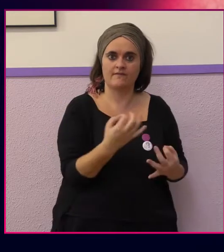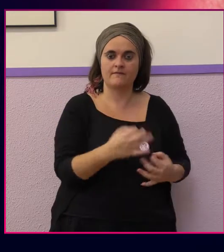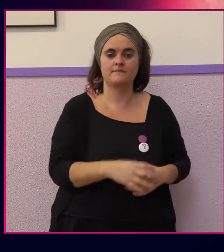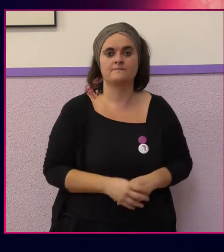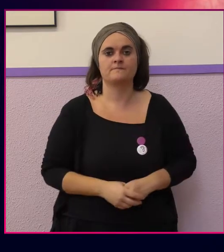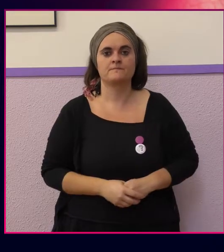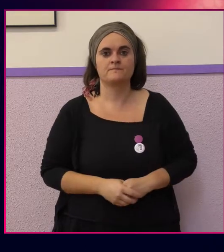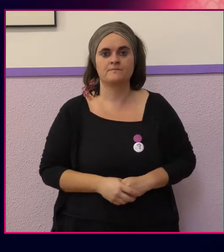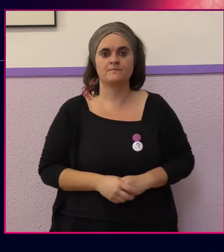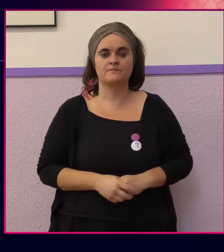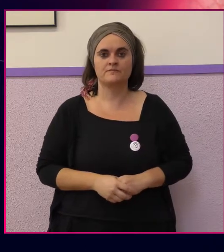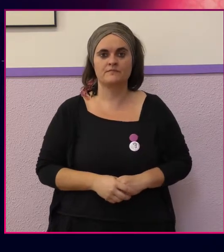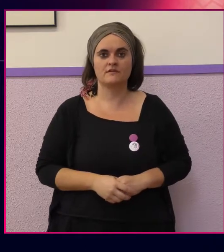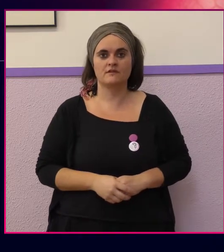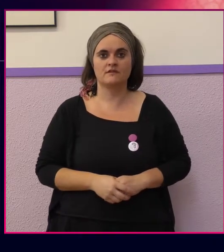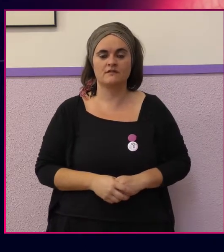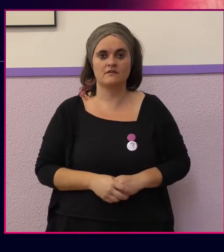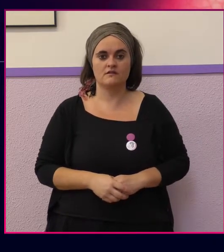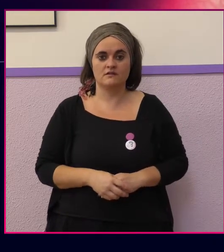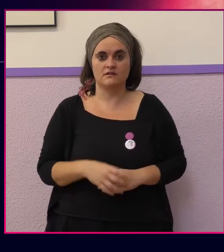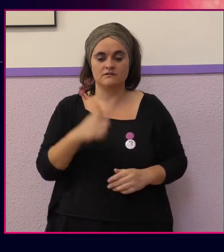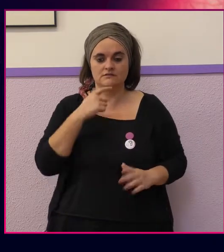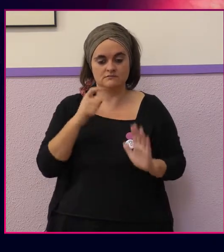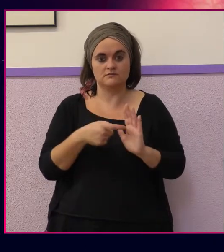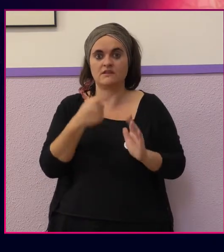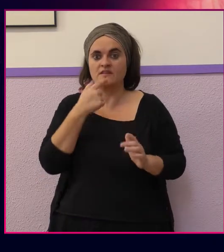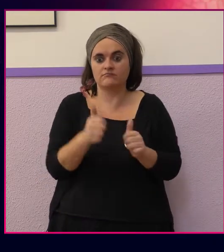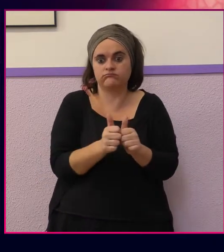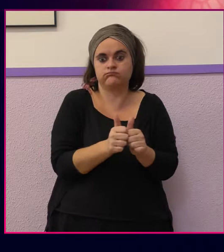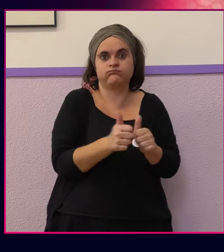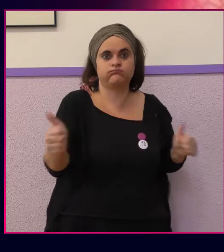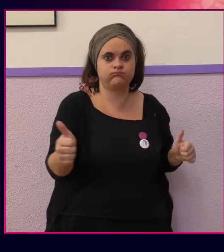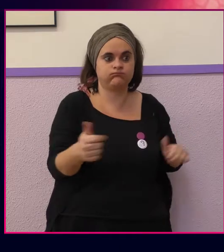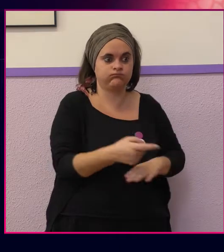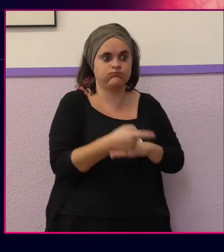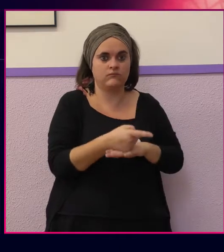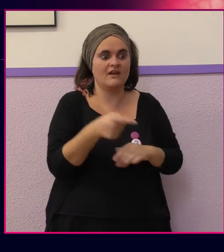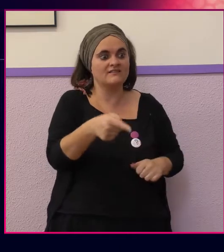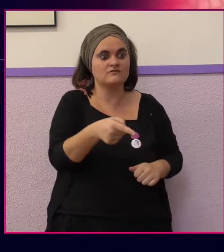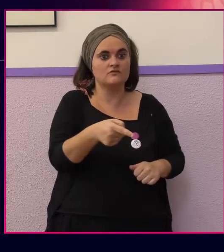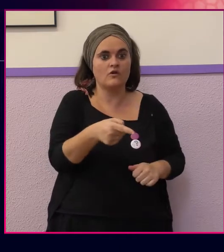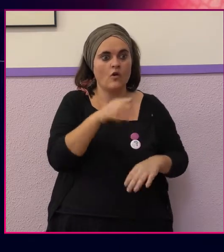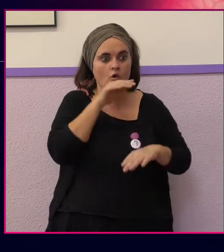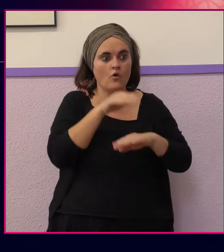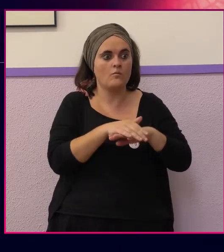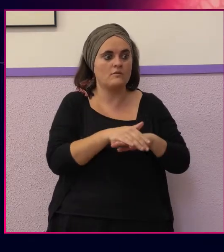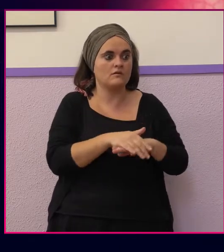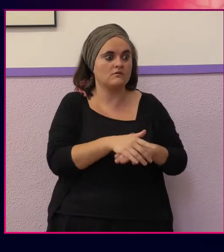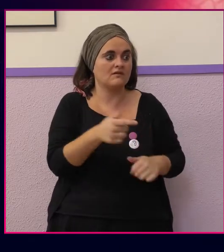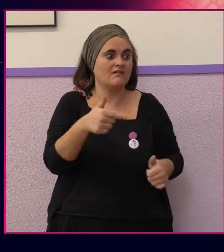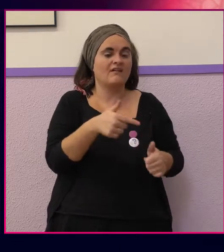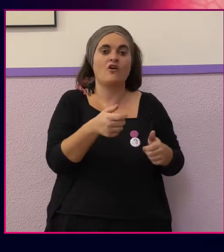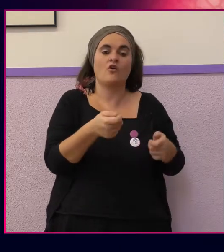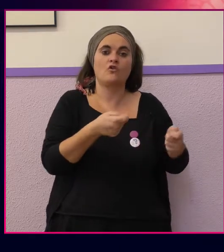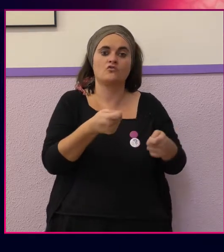Indarrean dauden urruntze aginduen betearazpena erasotzaileen kontrol handiagoaren bidez